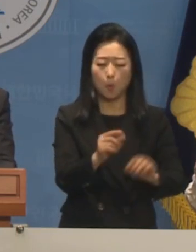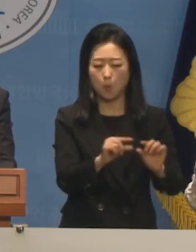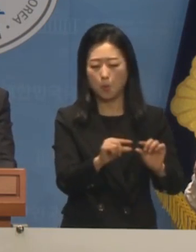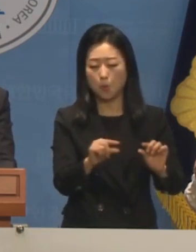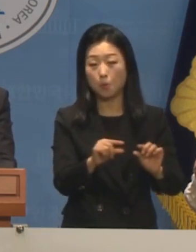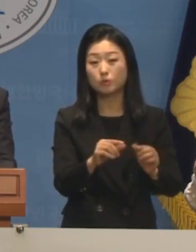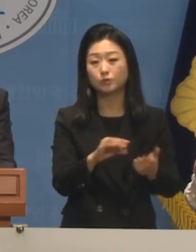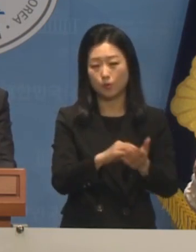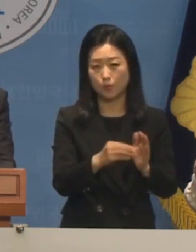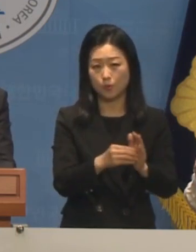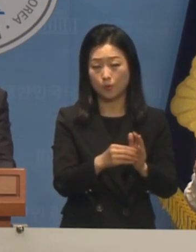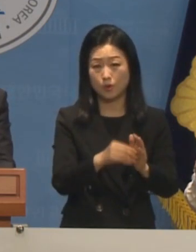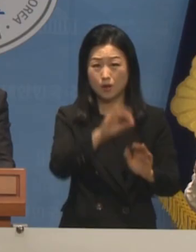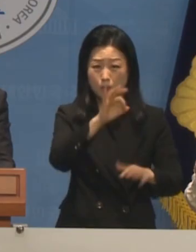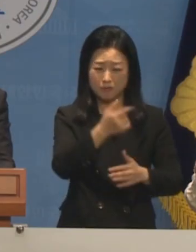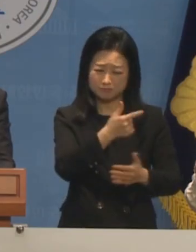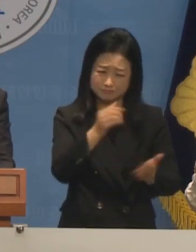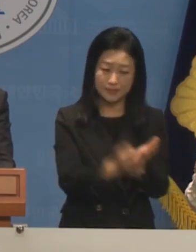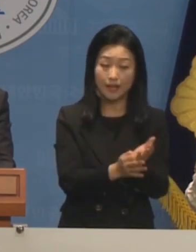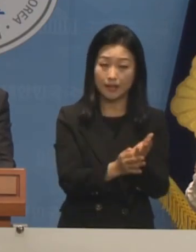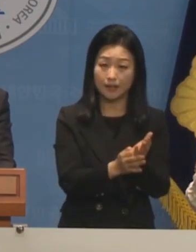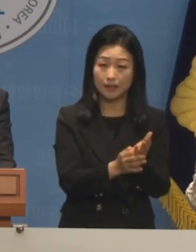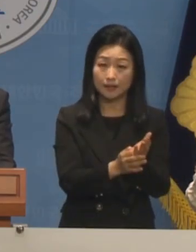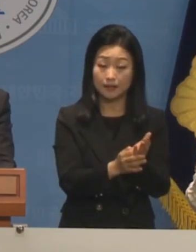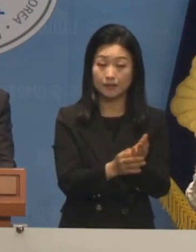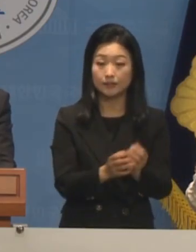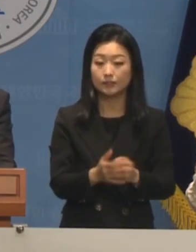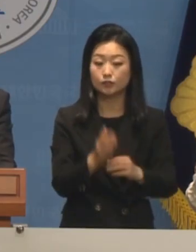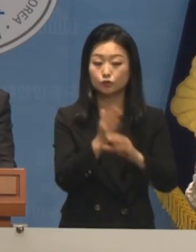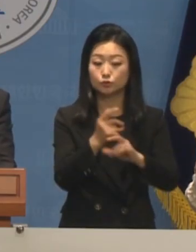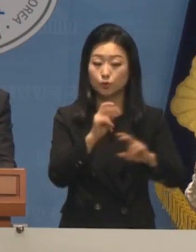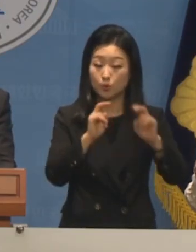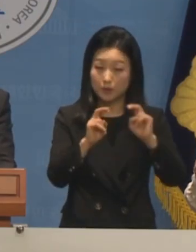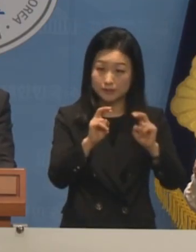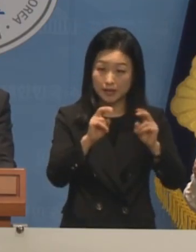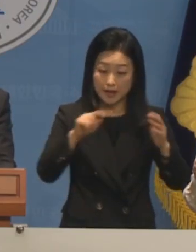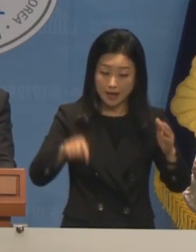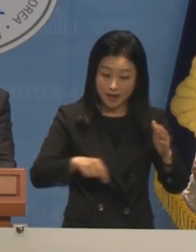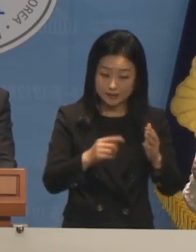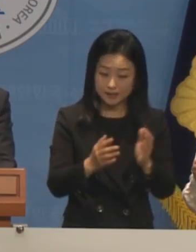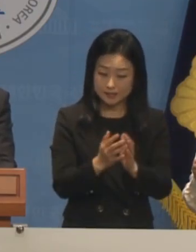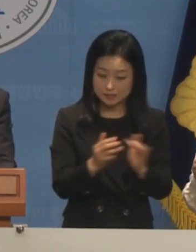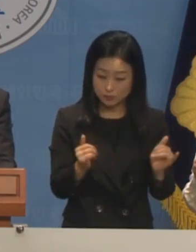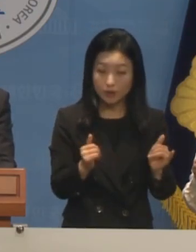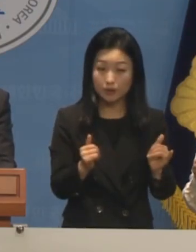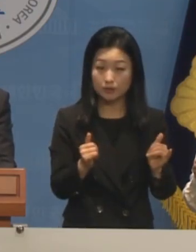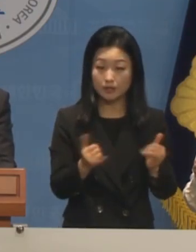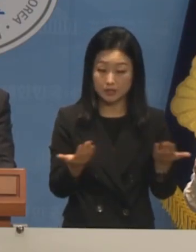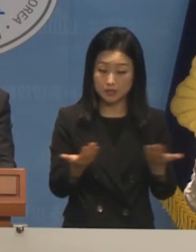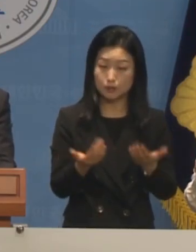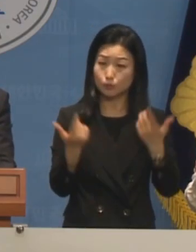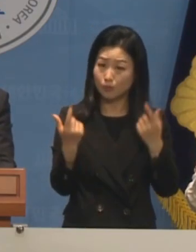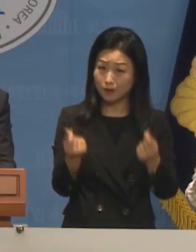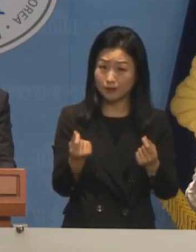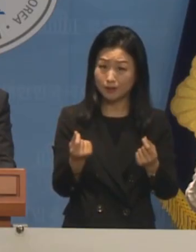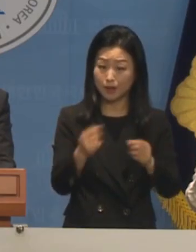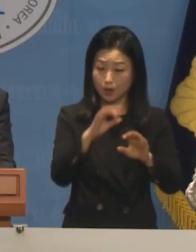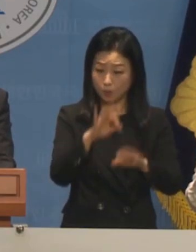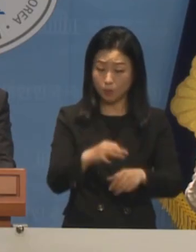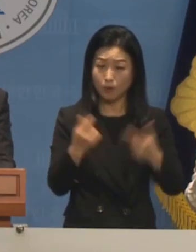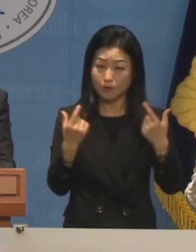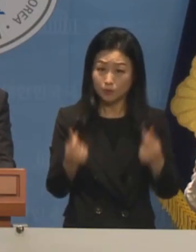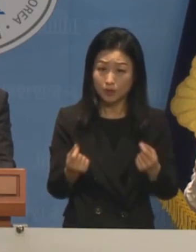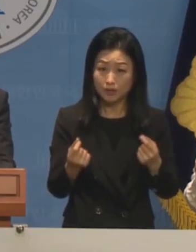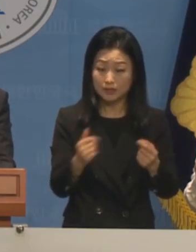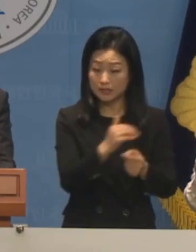수준입니다 임금 실태 조사에서 보면 중소 병의원 보건의료 인력은 동일노동 동일 임금이라는